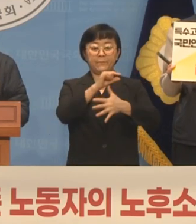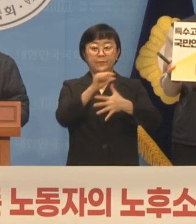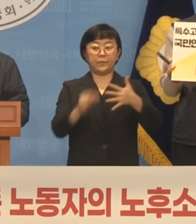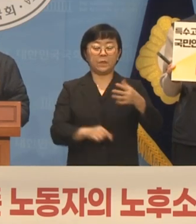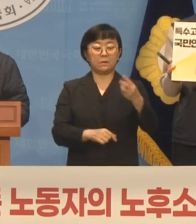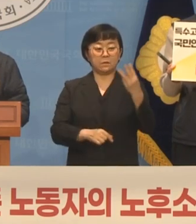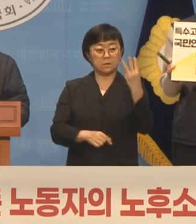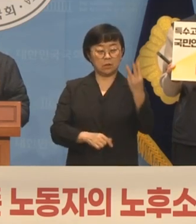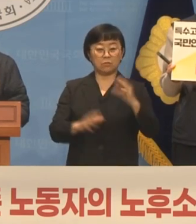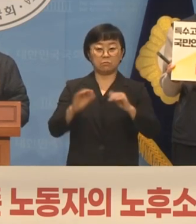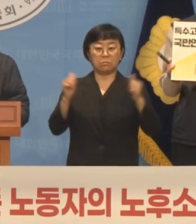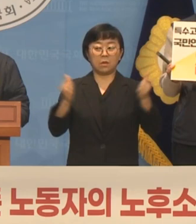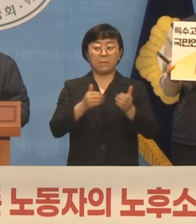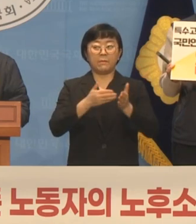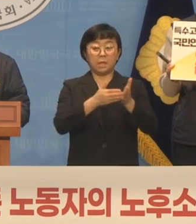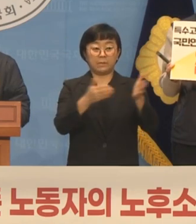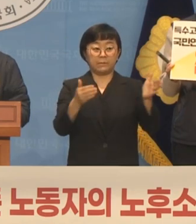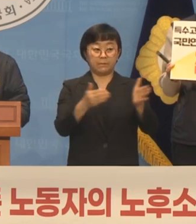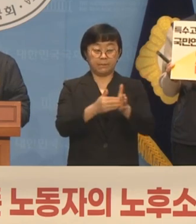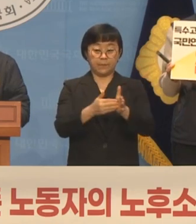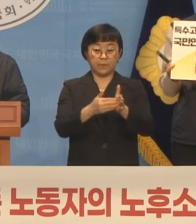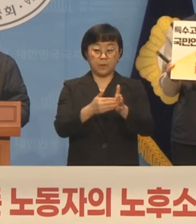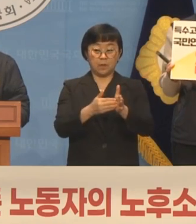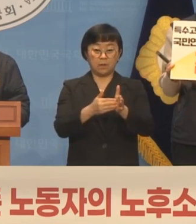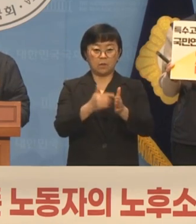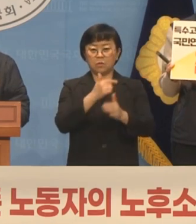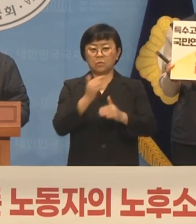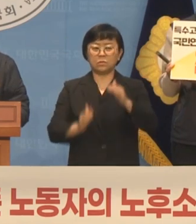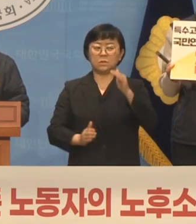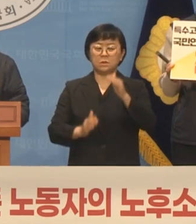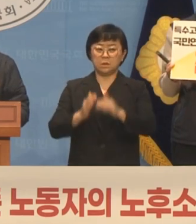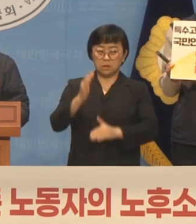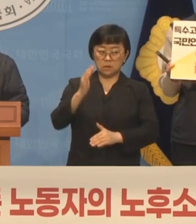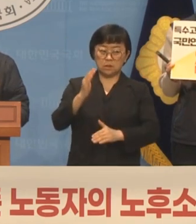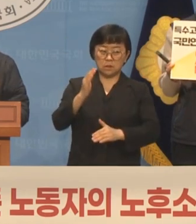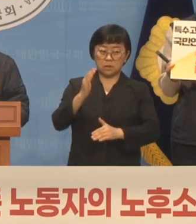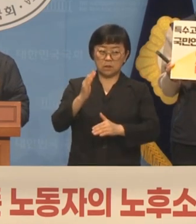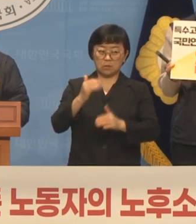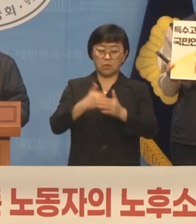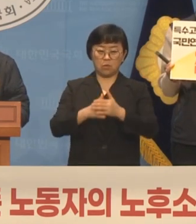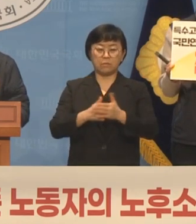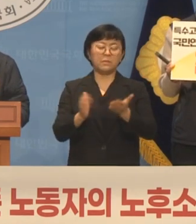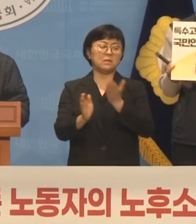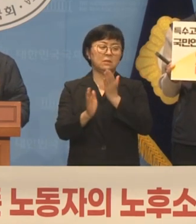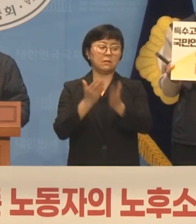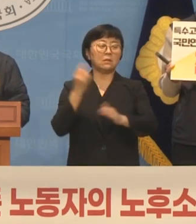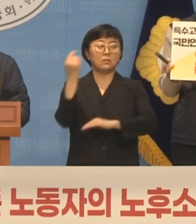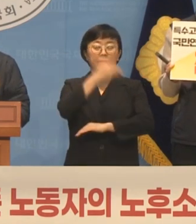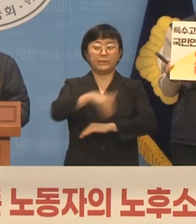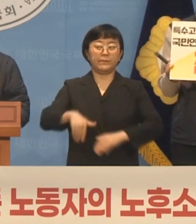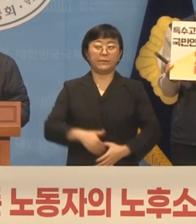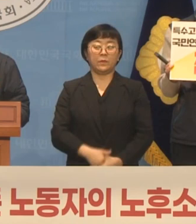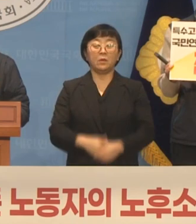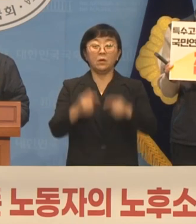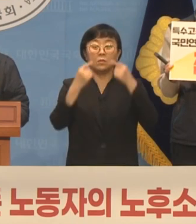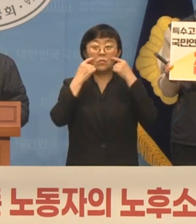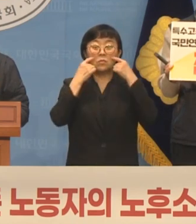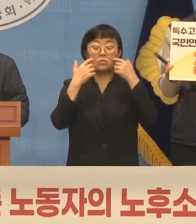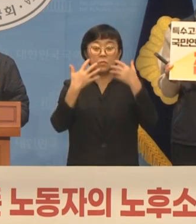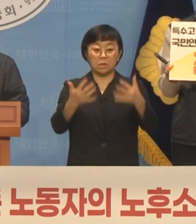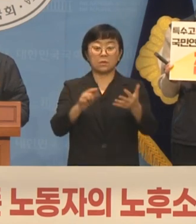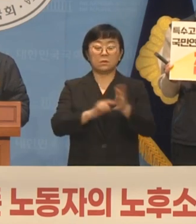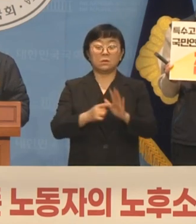3건이나 국회에 발의된 상황에서 지나치게 느슨하고 불성실한 계획입니다. 분명히